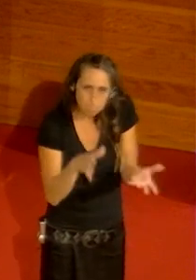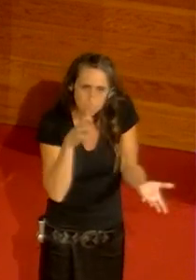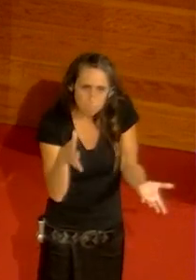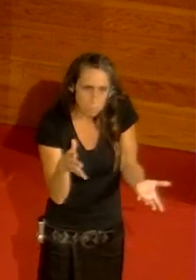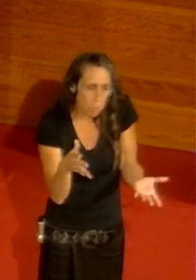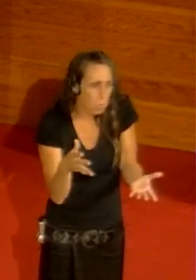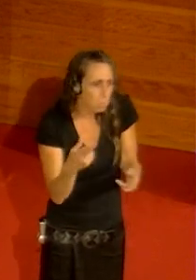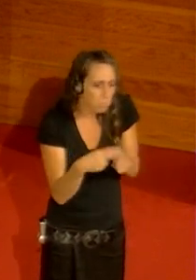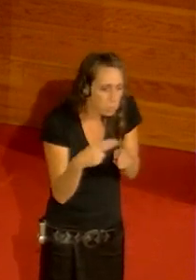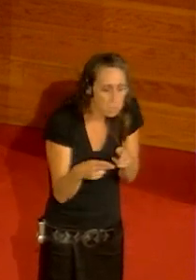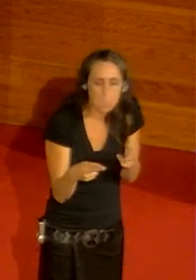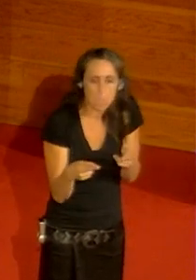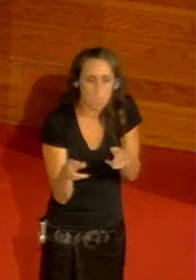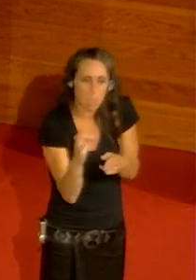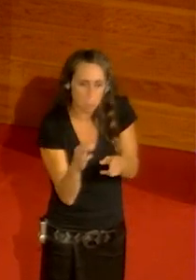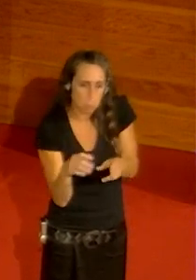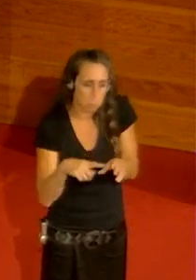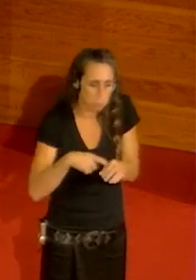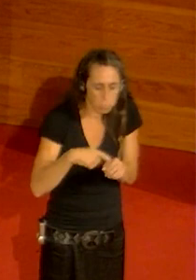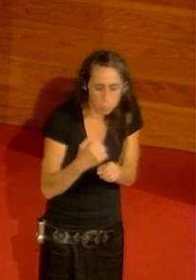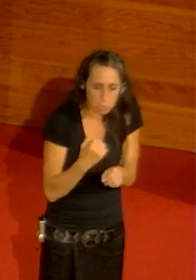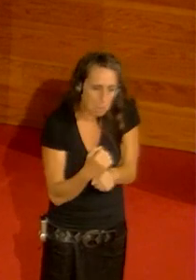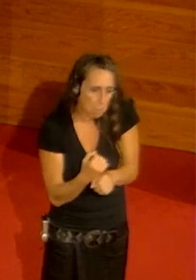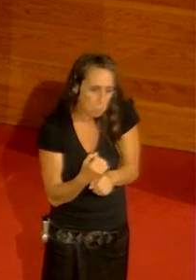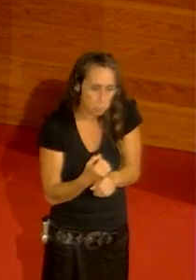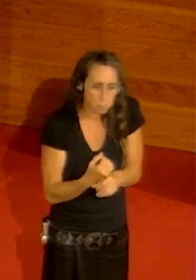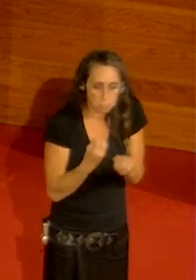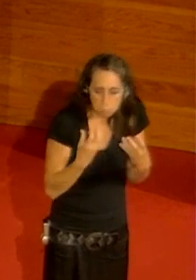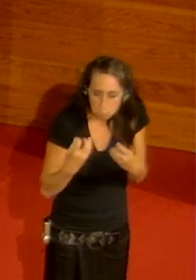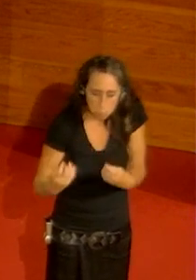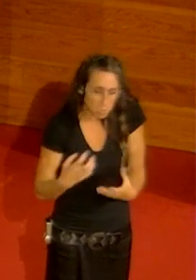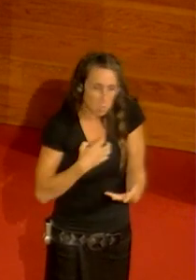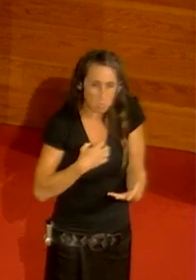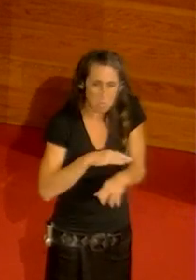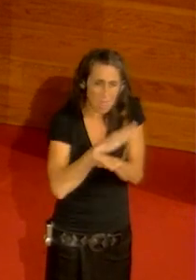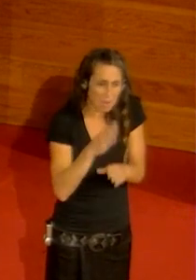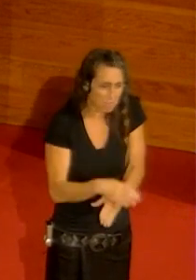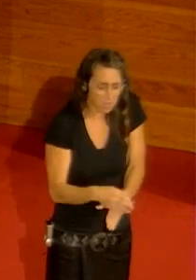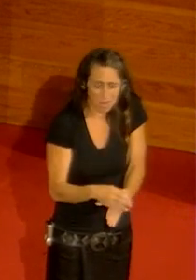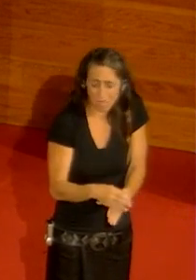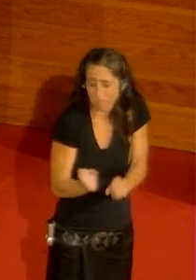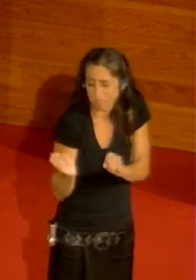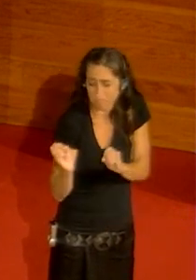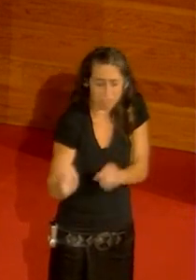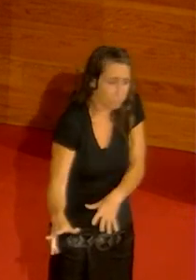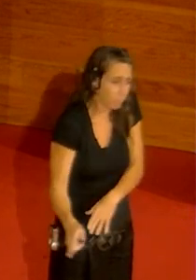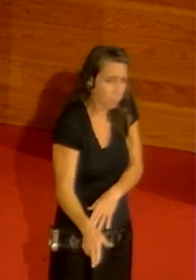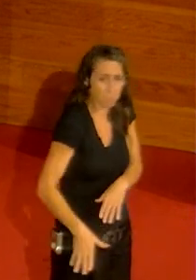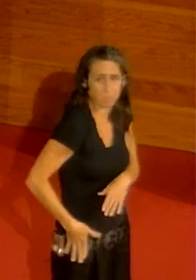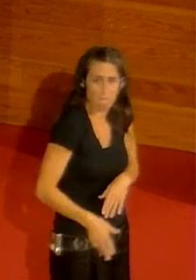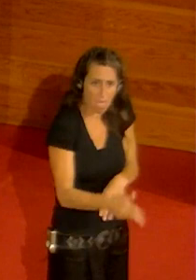políticos o funciones importantes y al final muchas veces pierden la esperanza y se dedican a hacer las cosas que nos has explicado y luego en la otra parte